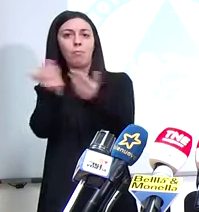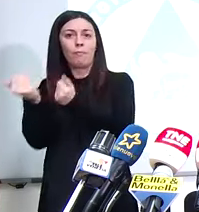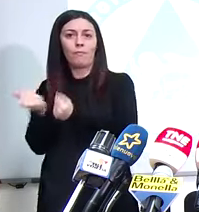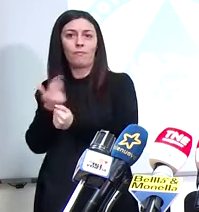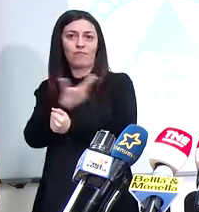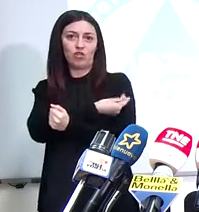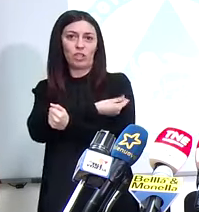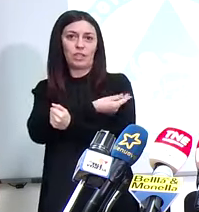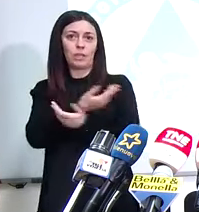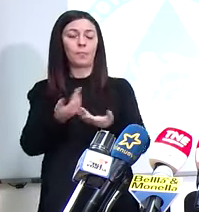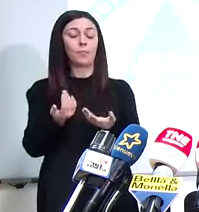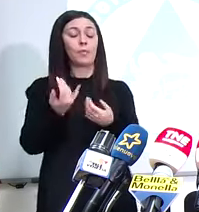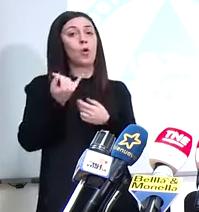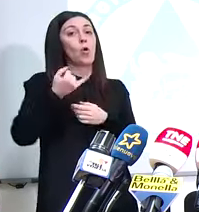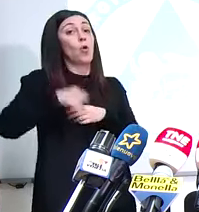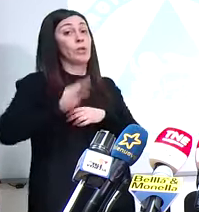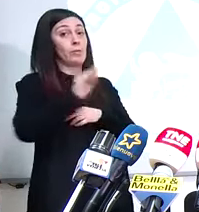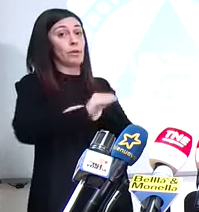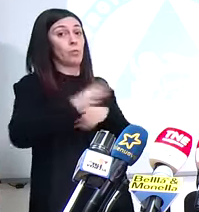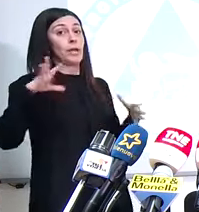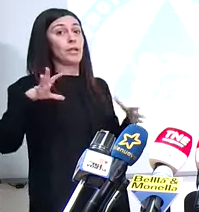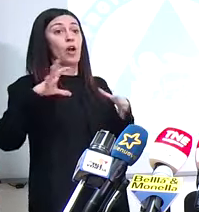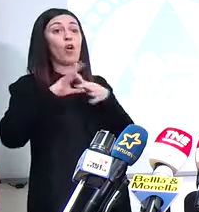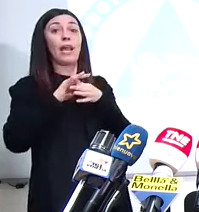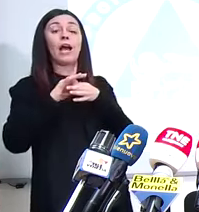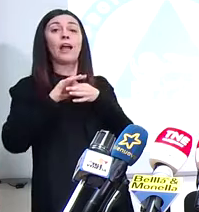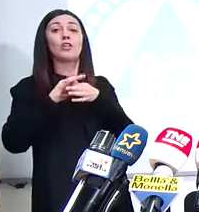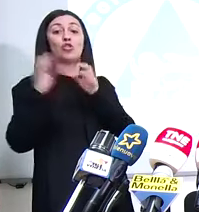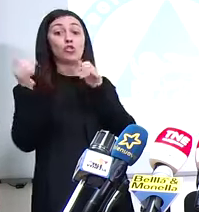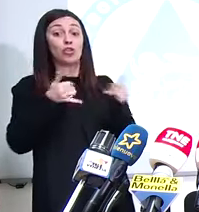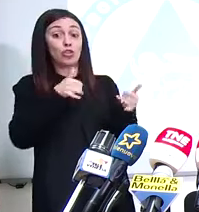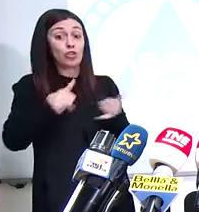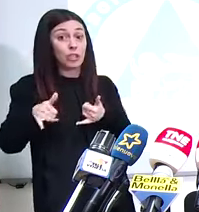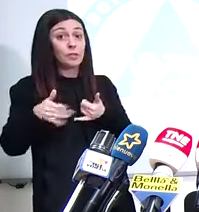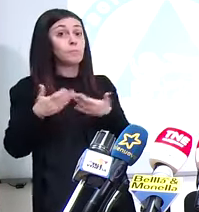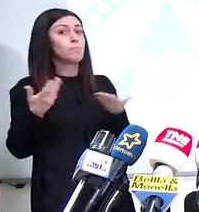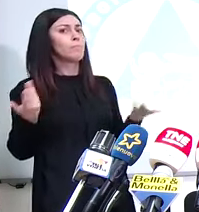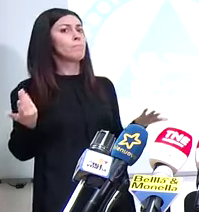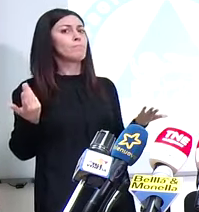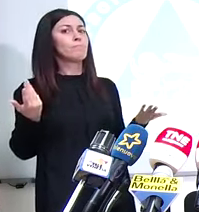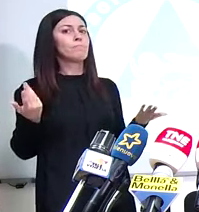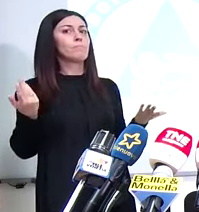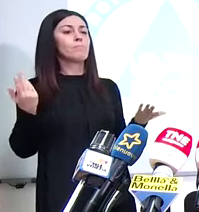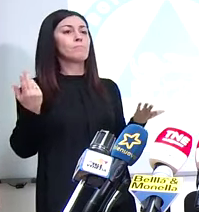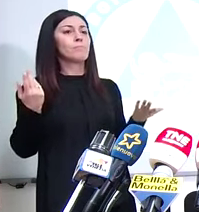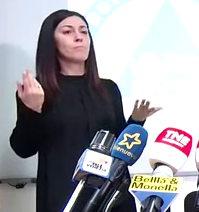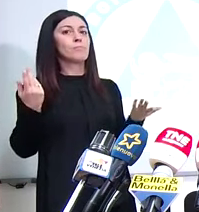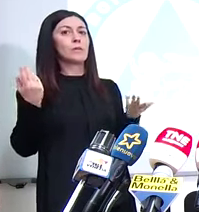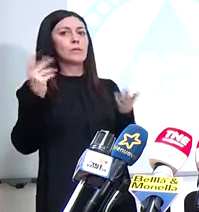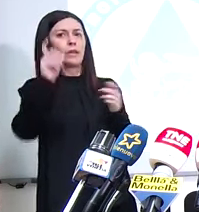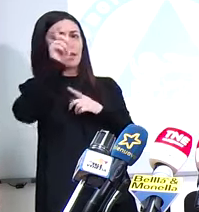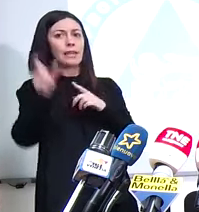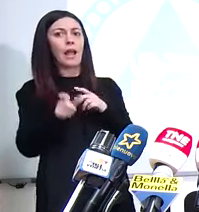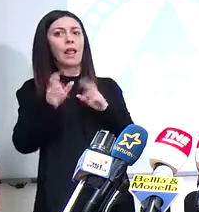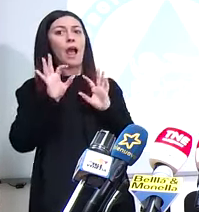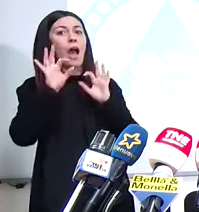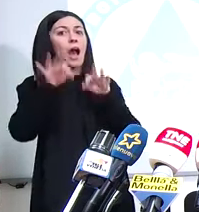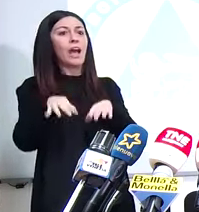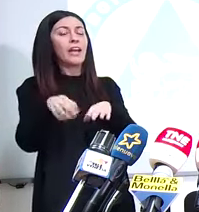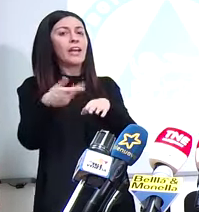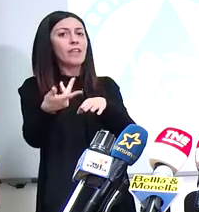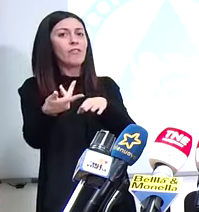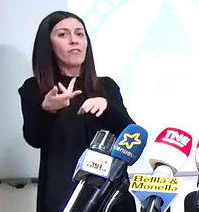alla stagione sciistica siamo in attesa di capire se arriva questo provvedimento ponte a livello nazionale in virtù della scadenza ormai imminente al 15 febbraio